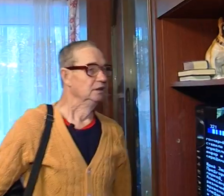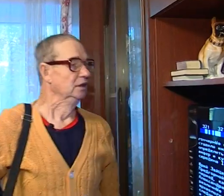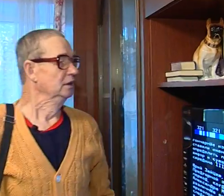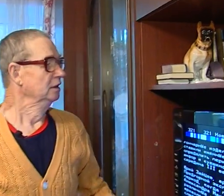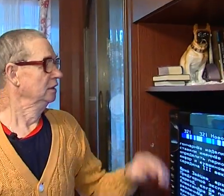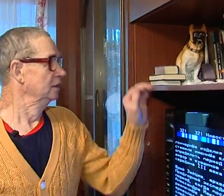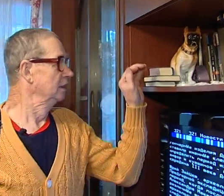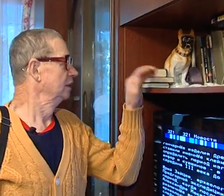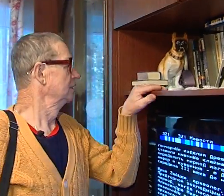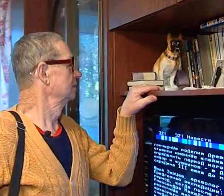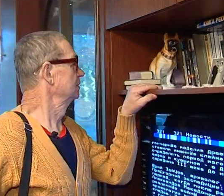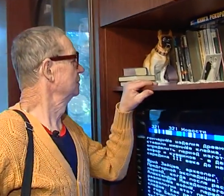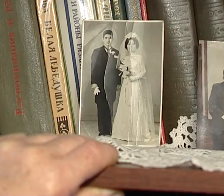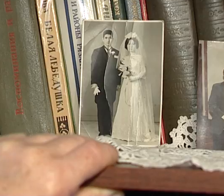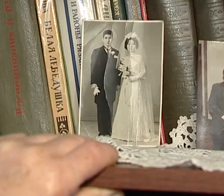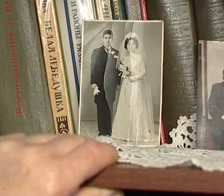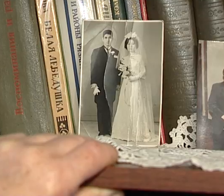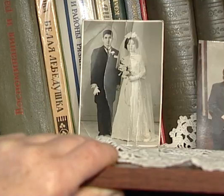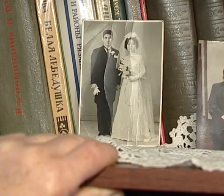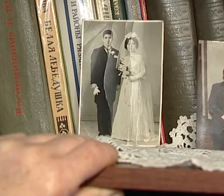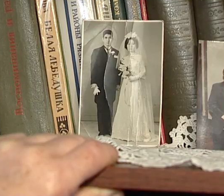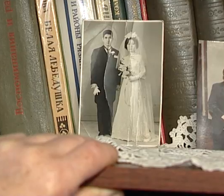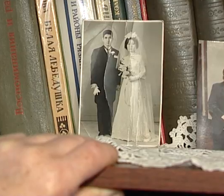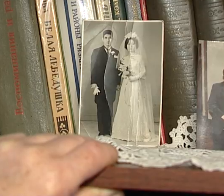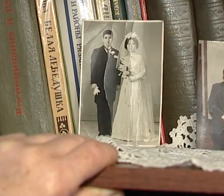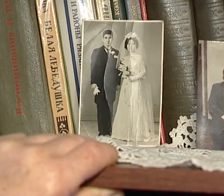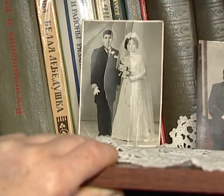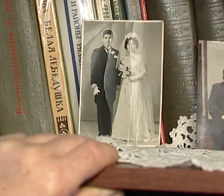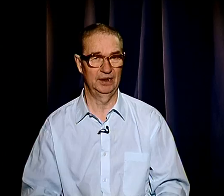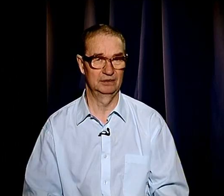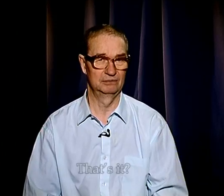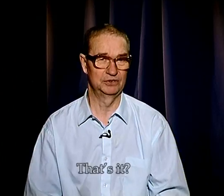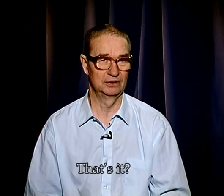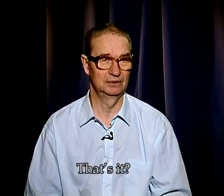Вообще.